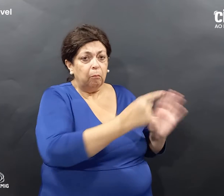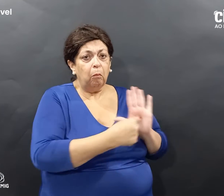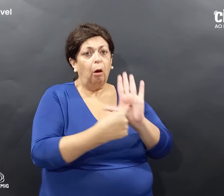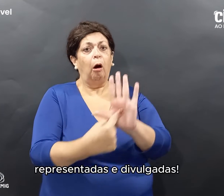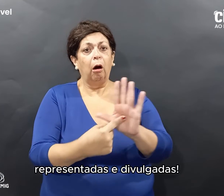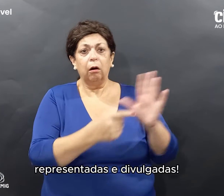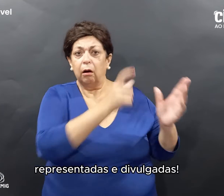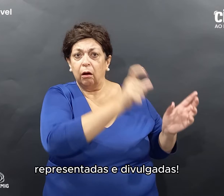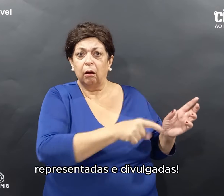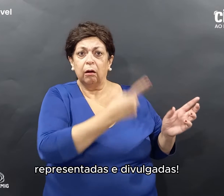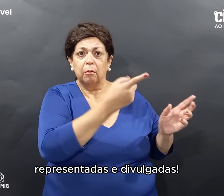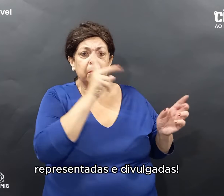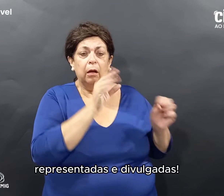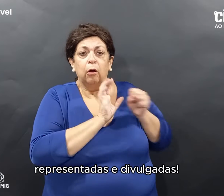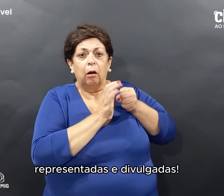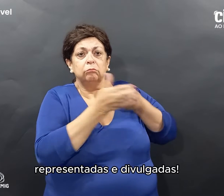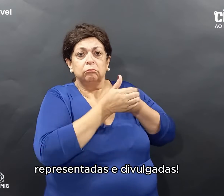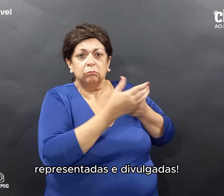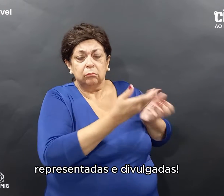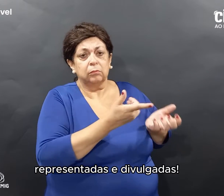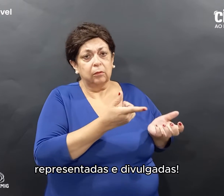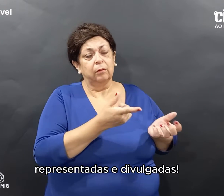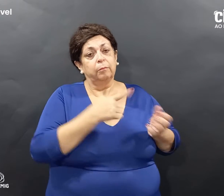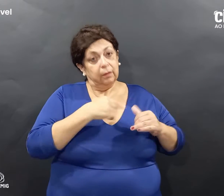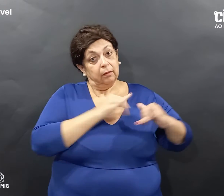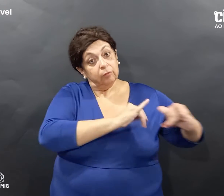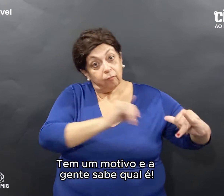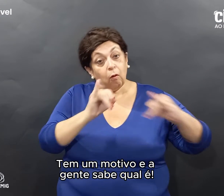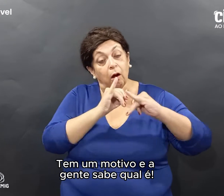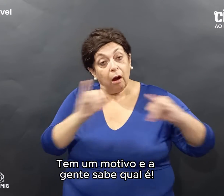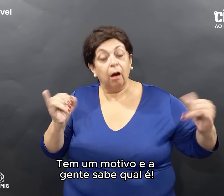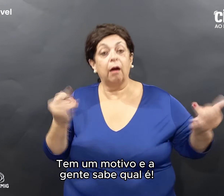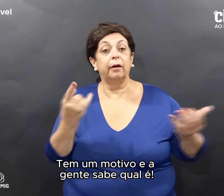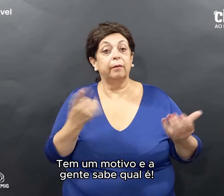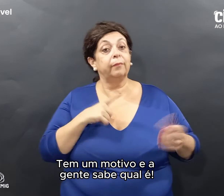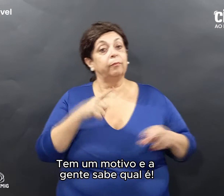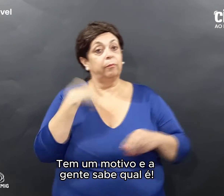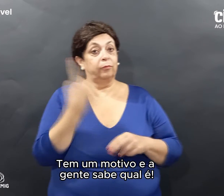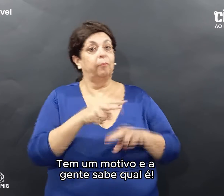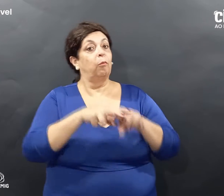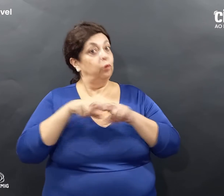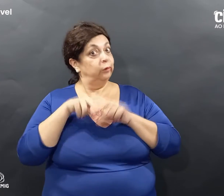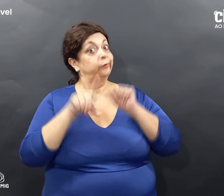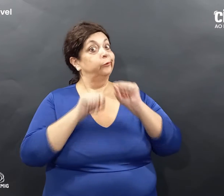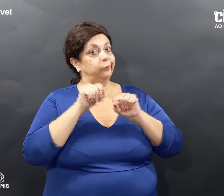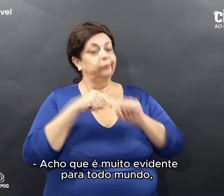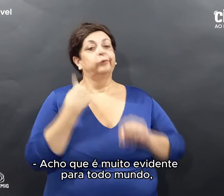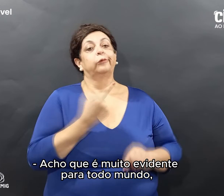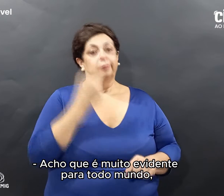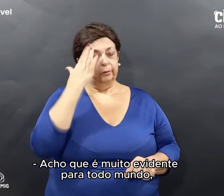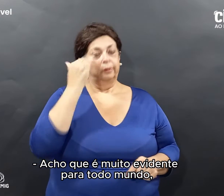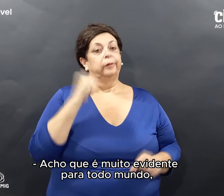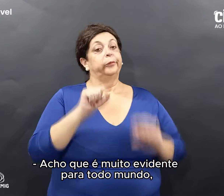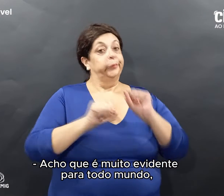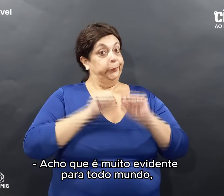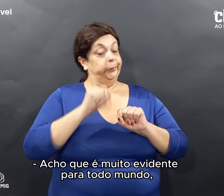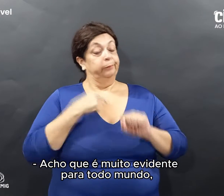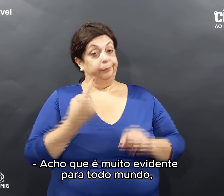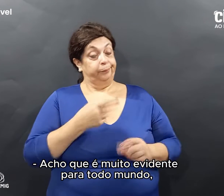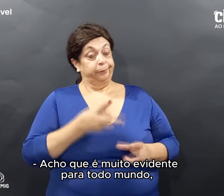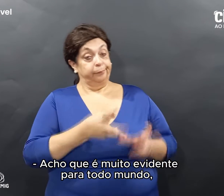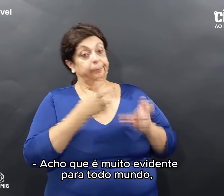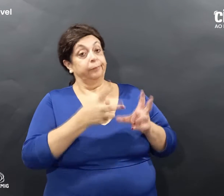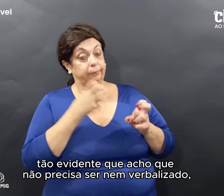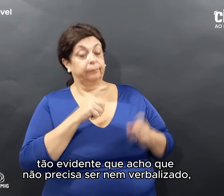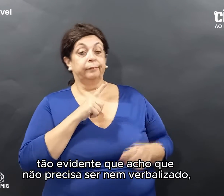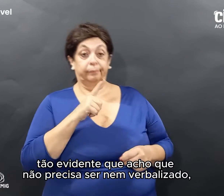apresentadas, representadas e divulgadas. Tem um motivo e a gente sabe qual é. Acho que é muito evidente para